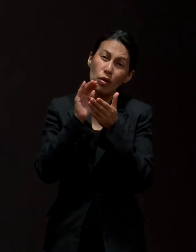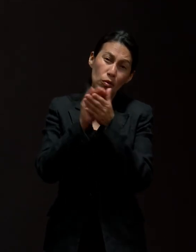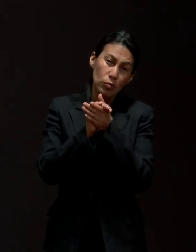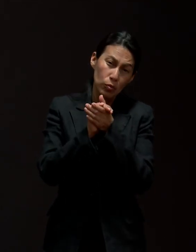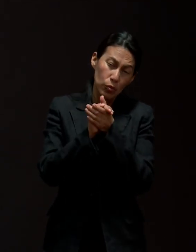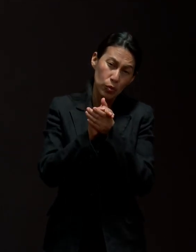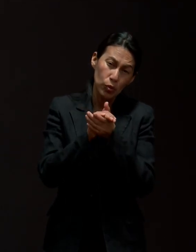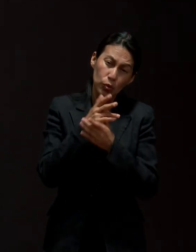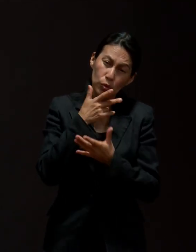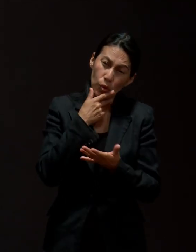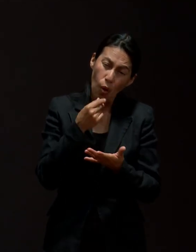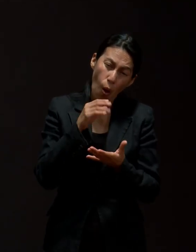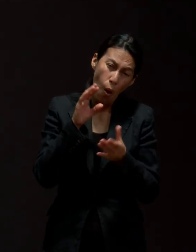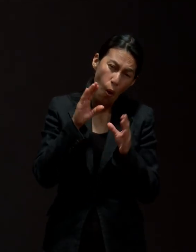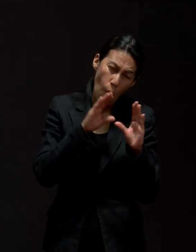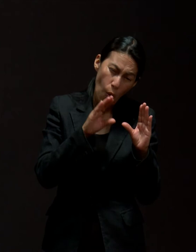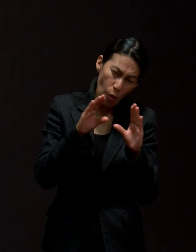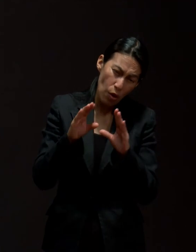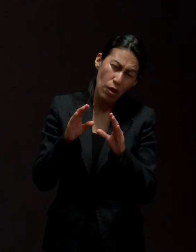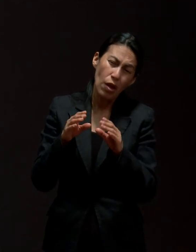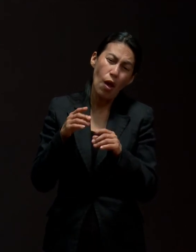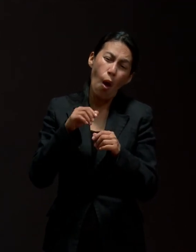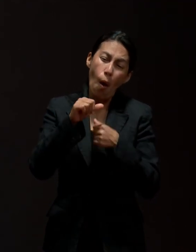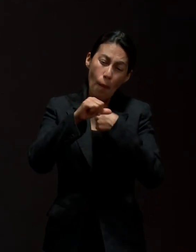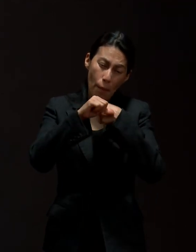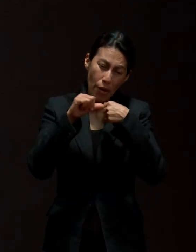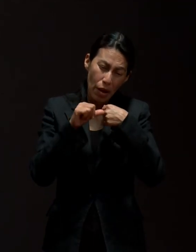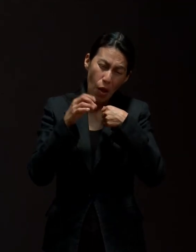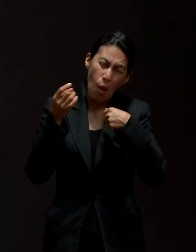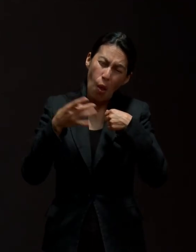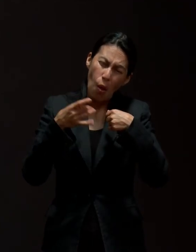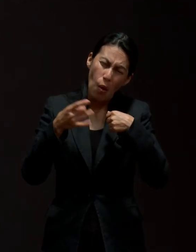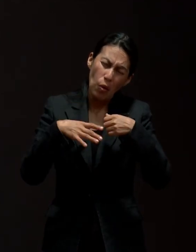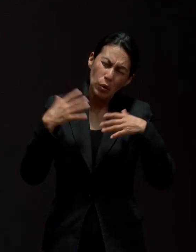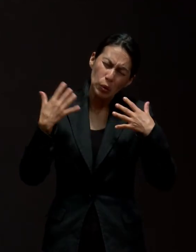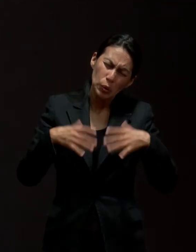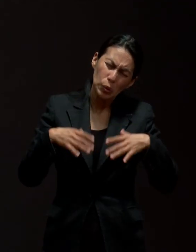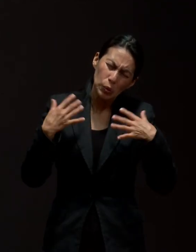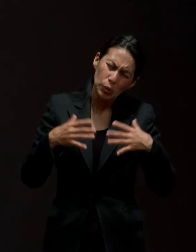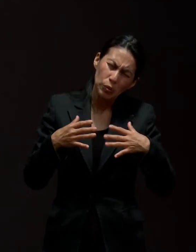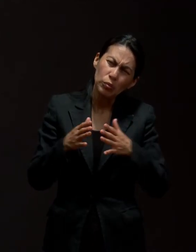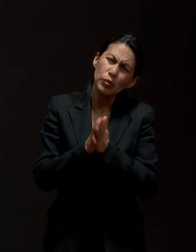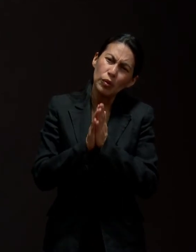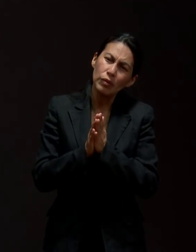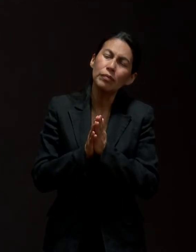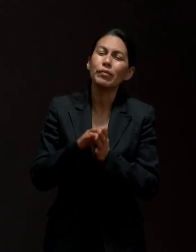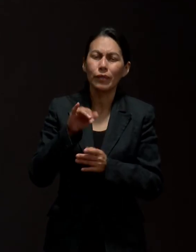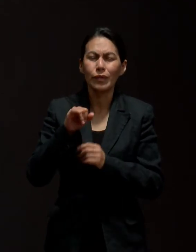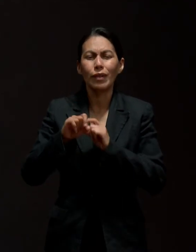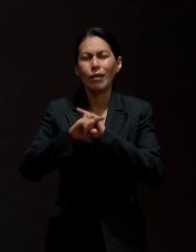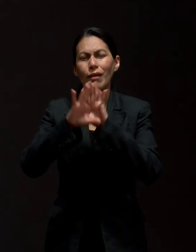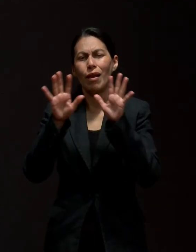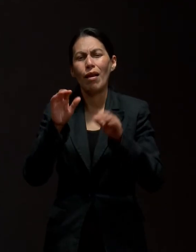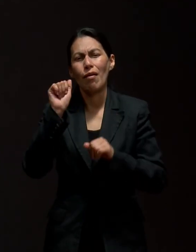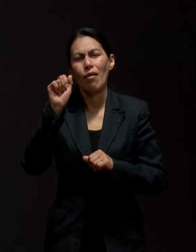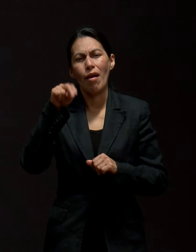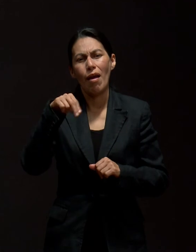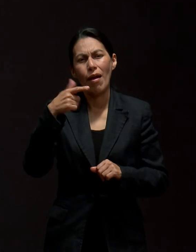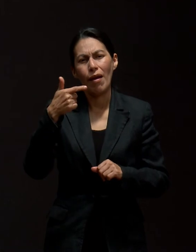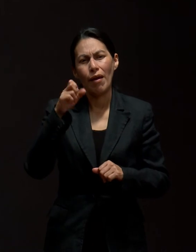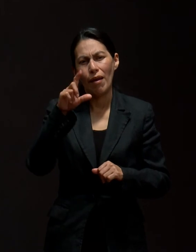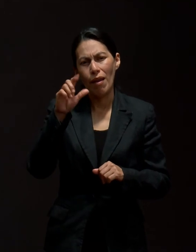recuperación es dolorosa. Muchas gracias. Estaremos orando por tu esposo, Ángela.